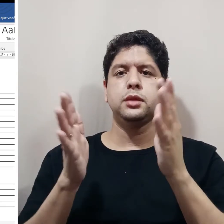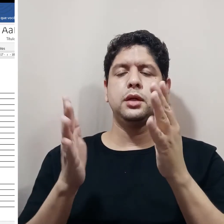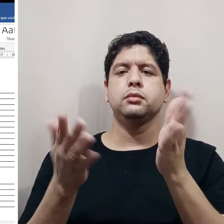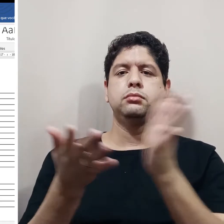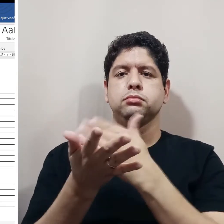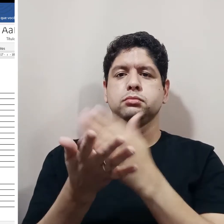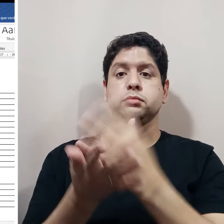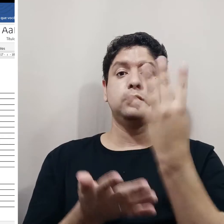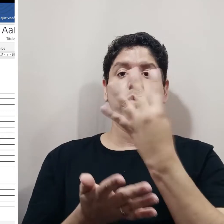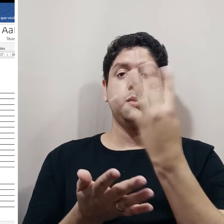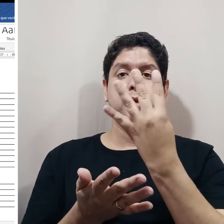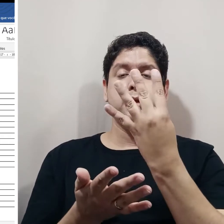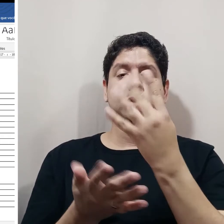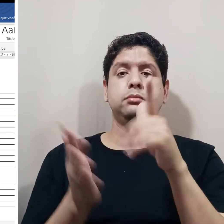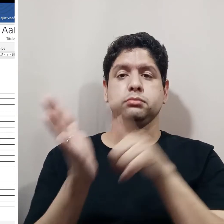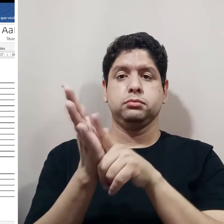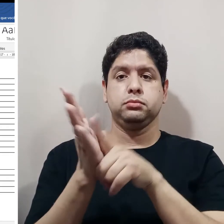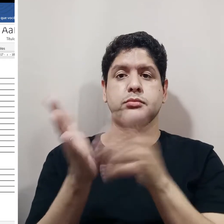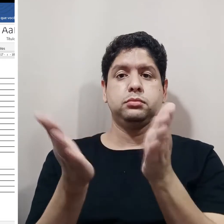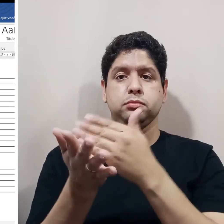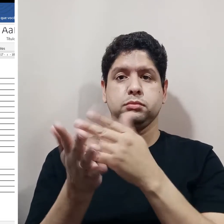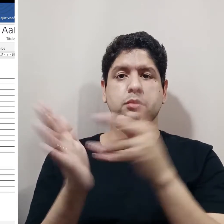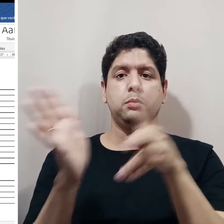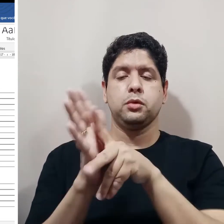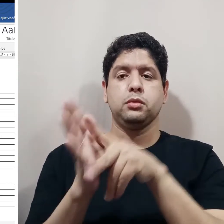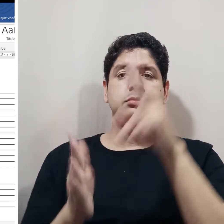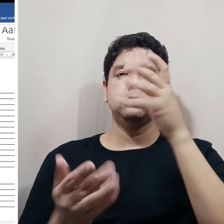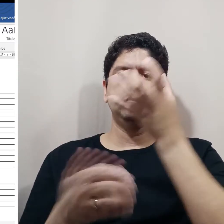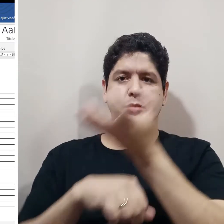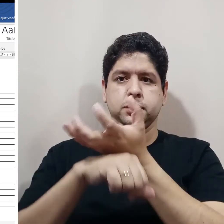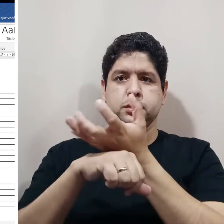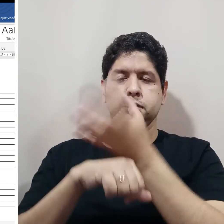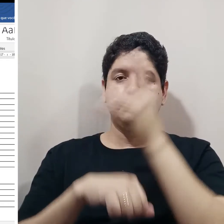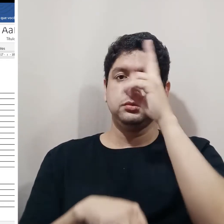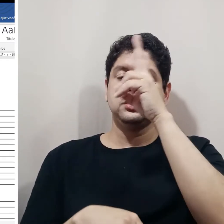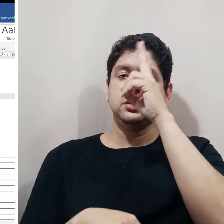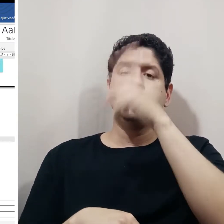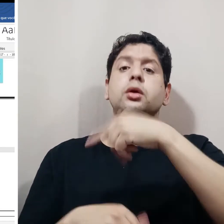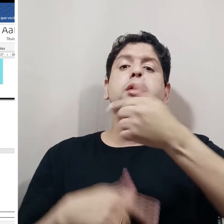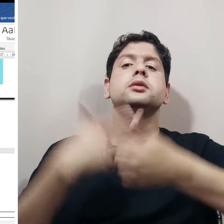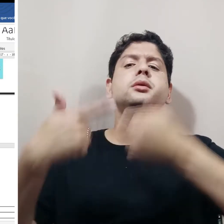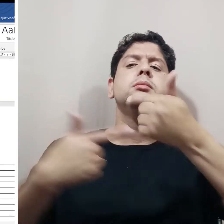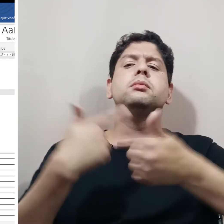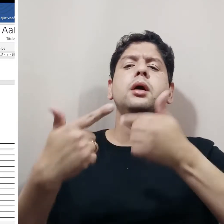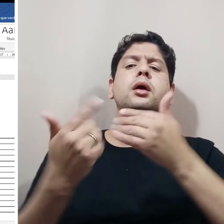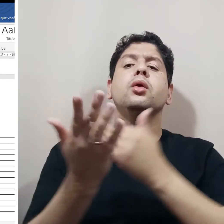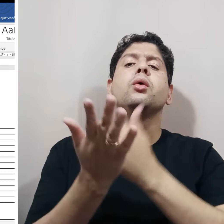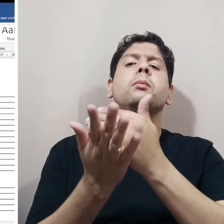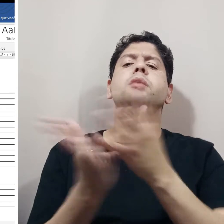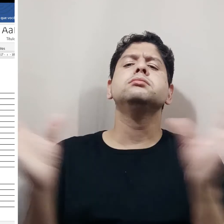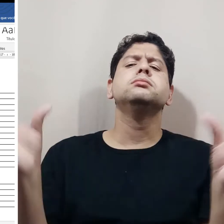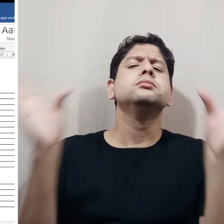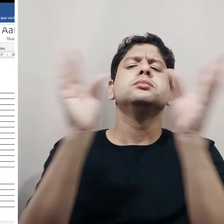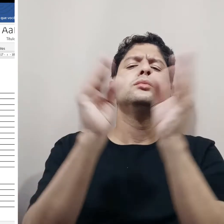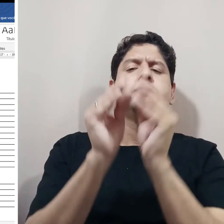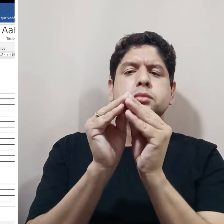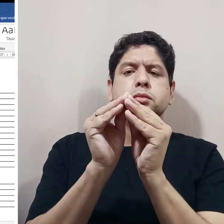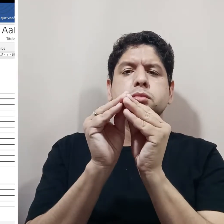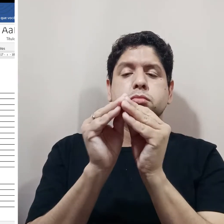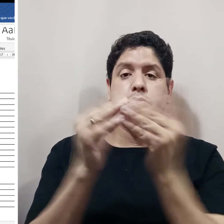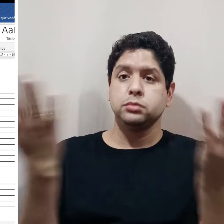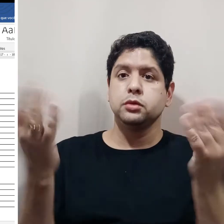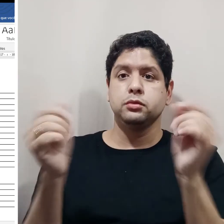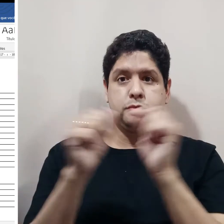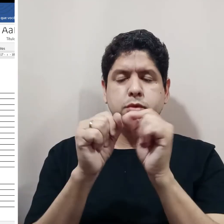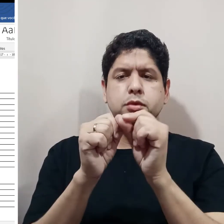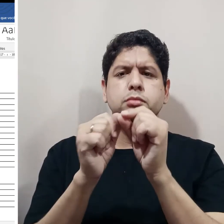com as nossas atividades. Bem, nós temos então já na quarta página da